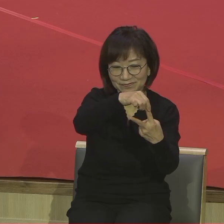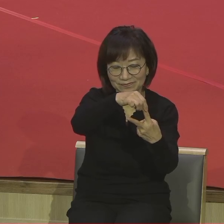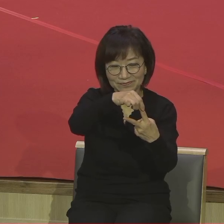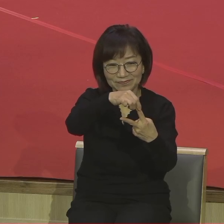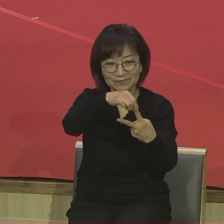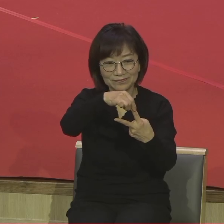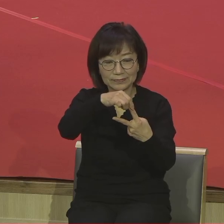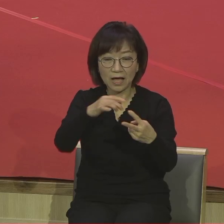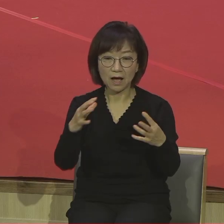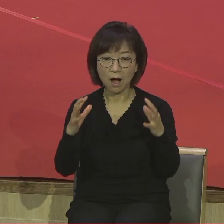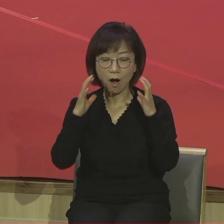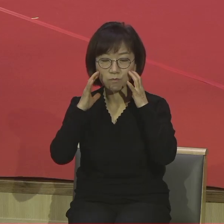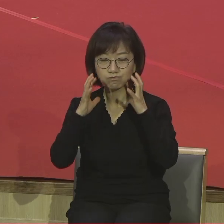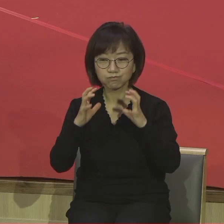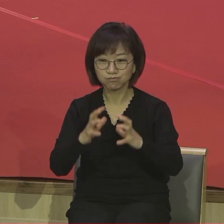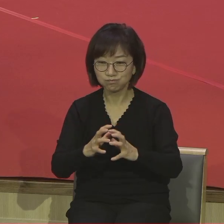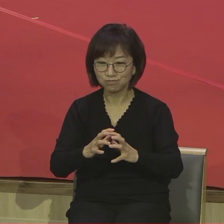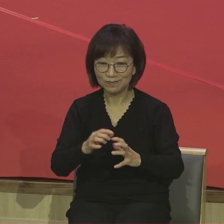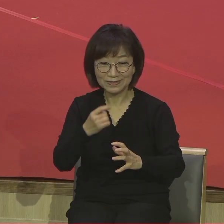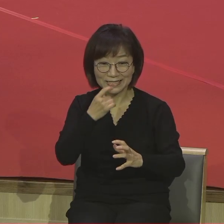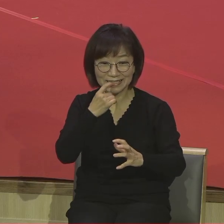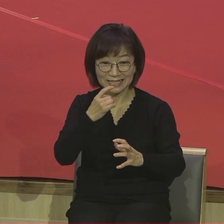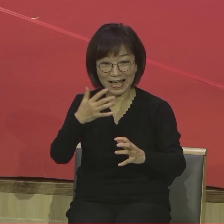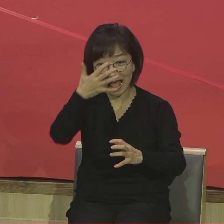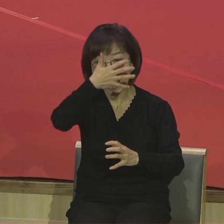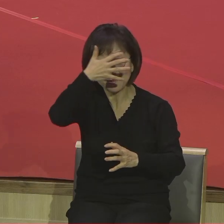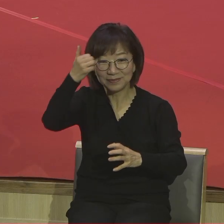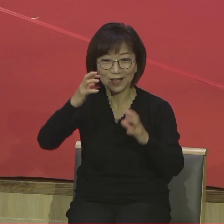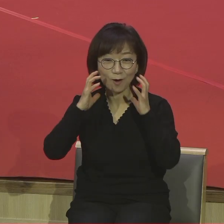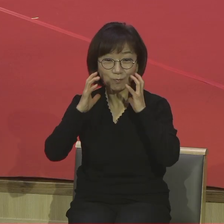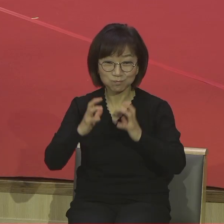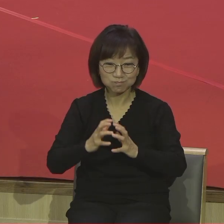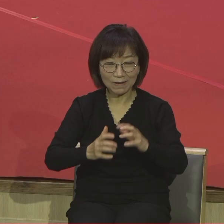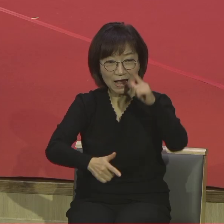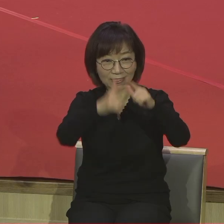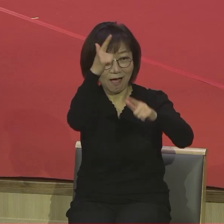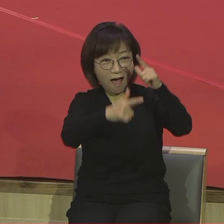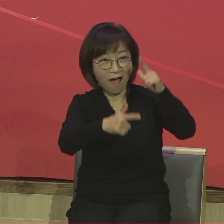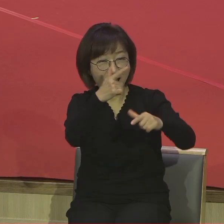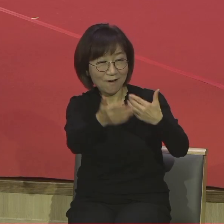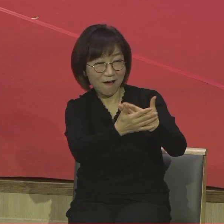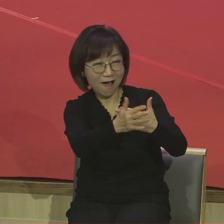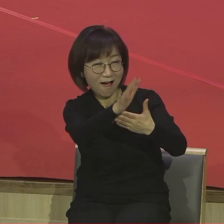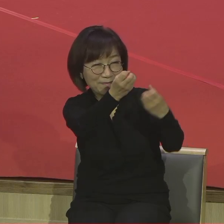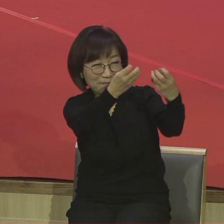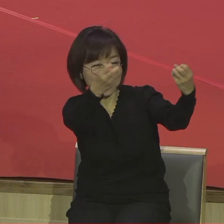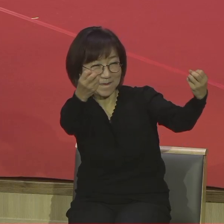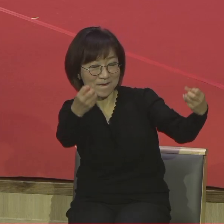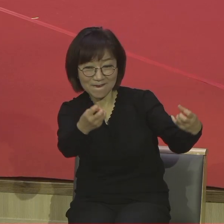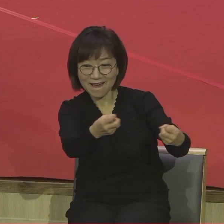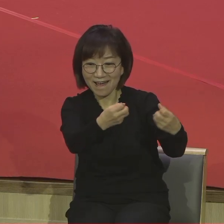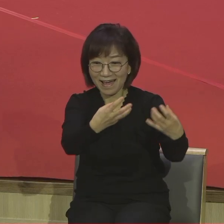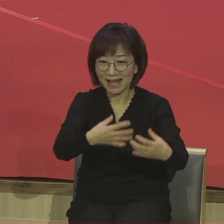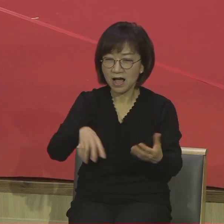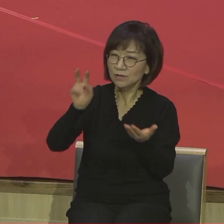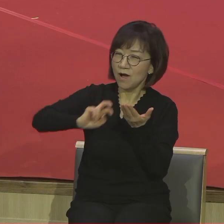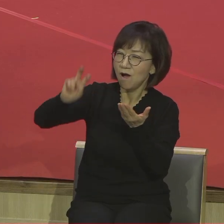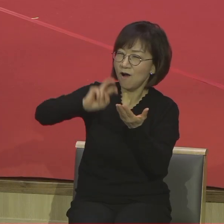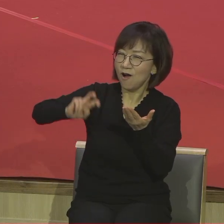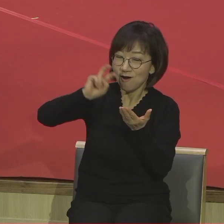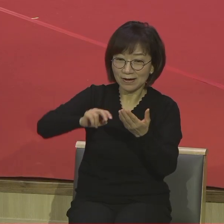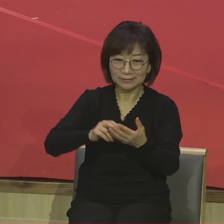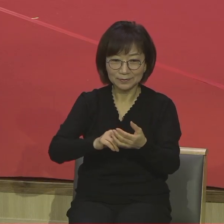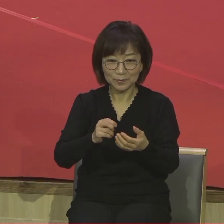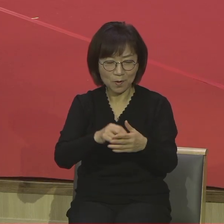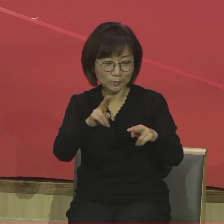세상에서는 이 산타크로스, 크리스마스 추리, 그 다음에 캐롤송 뭐 이런 이벤트를 하고,